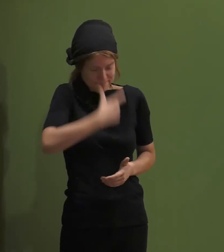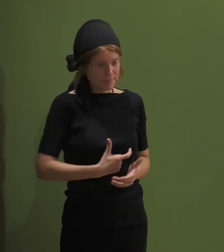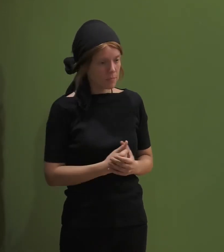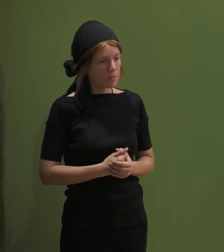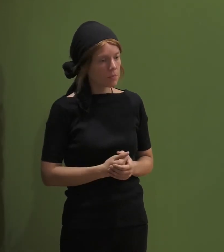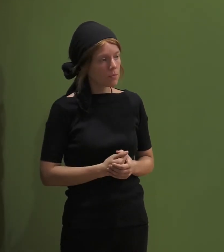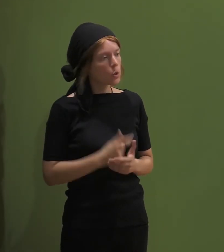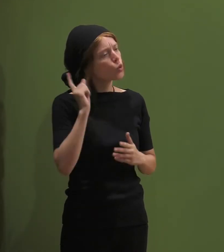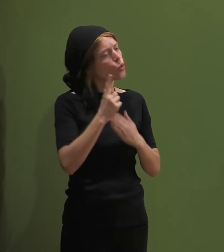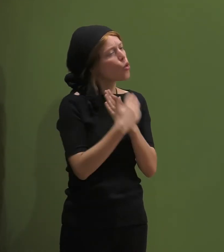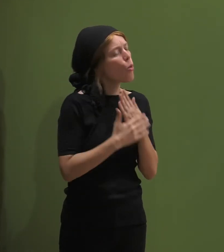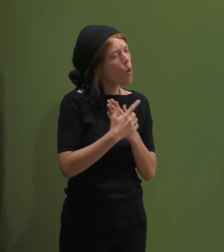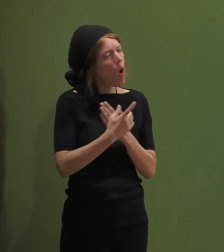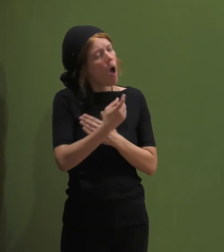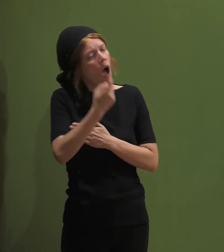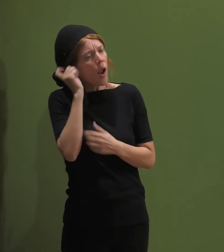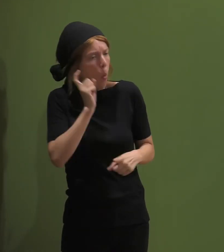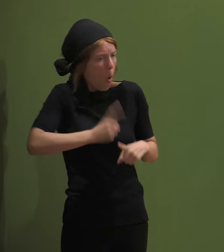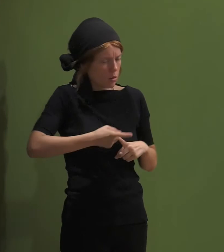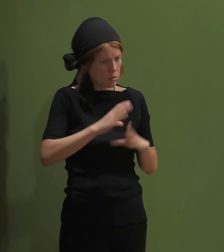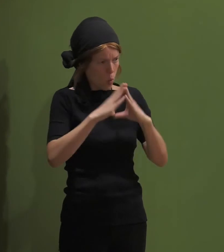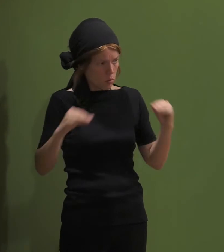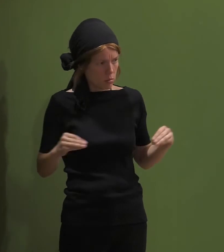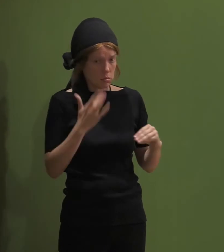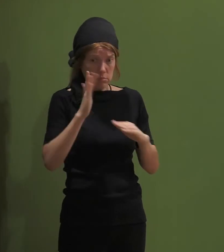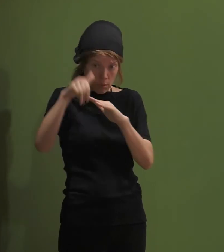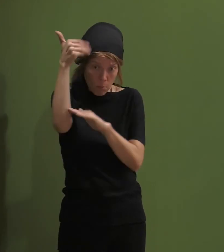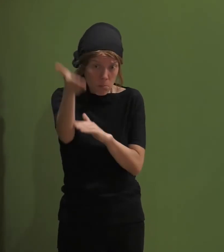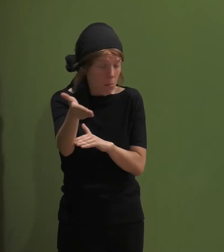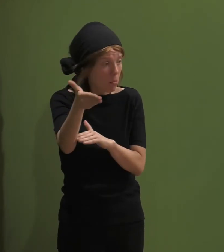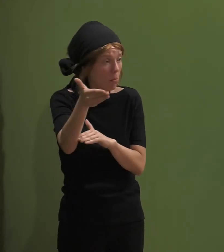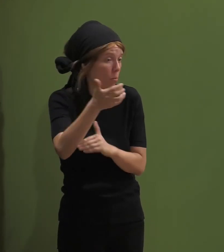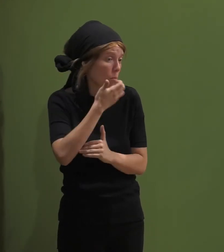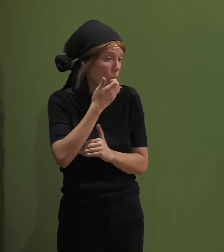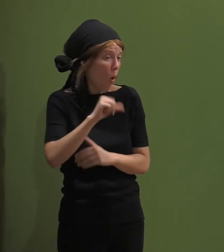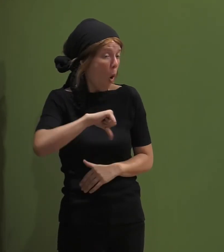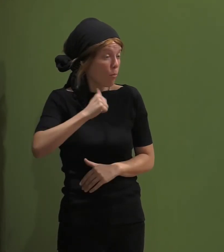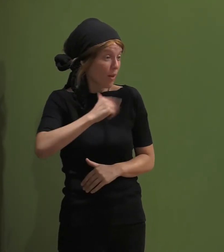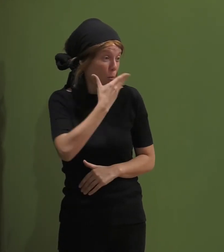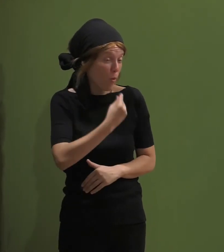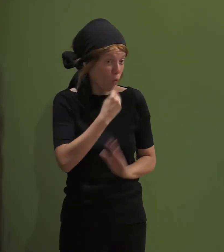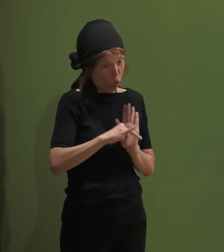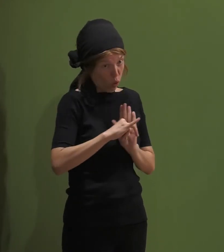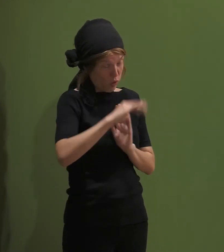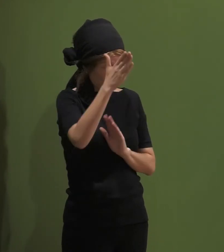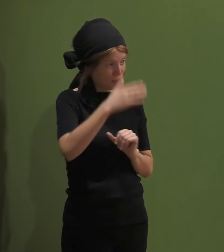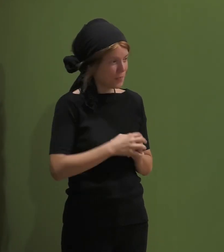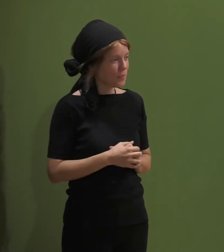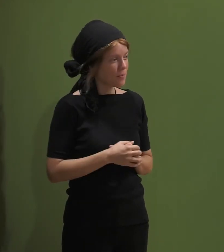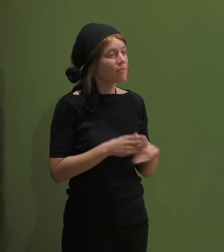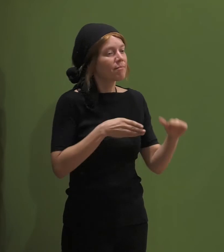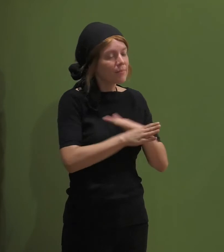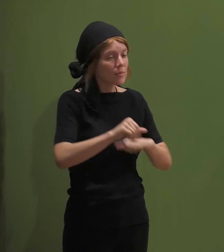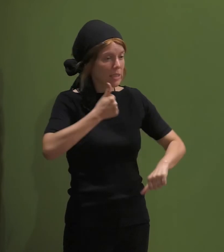Y no solo es que esté gobernada por alumnos, antiguos alumnos de la UEX, que si salimos de aquí y nos vamos a ese hospital tan bonito que hay cerca de aquí y entramos en